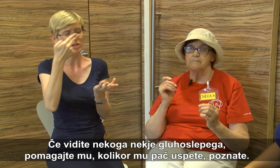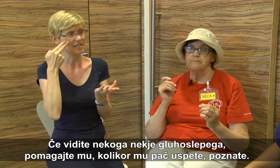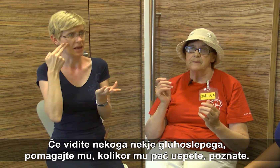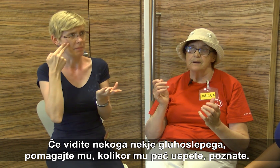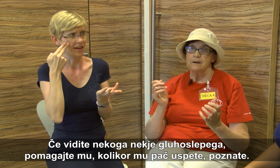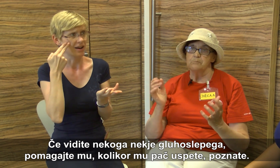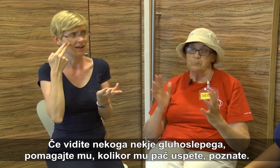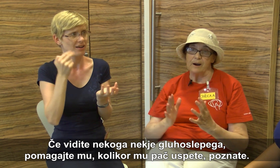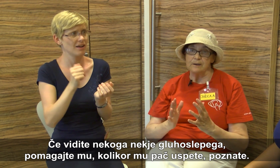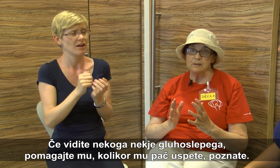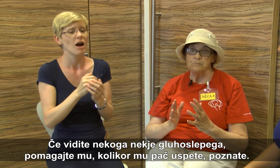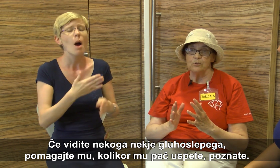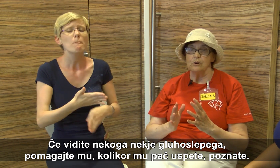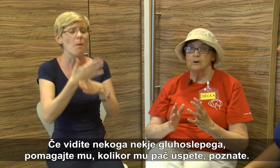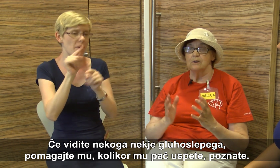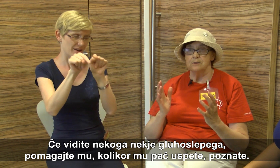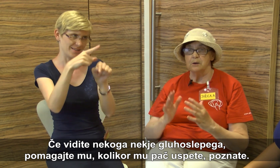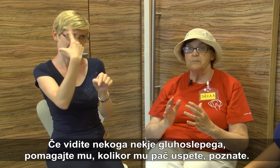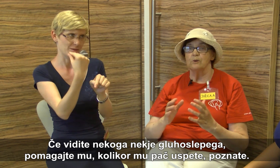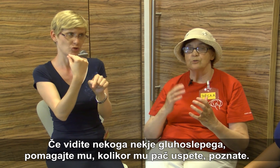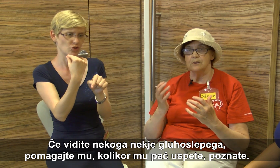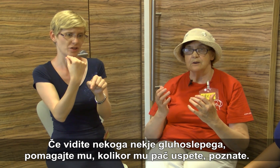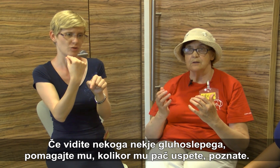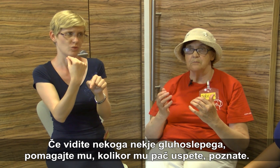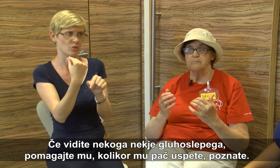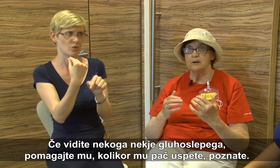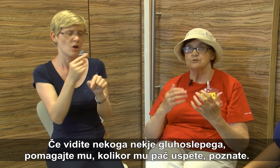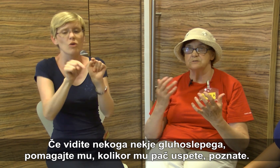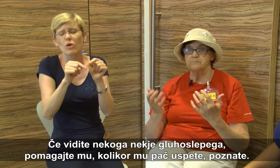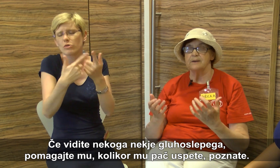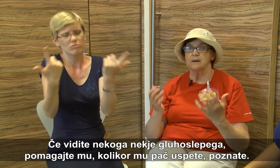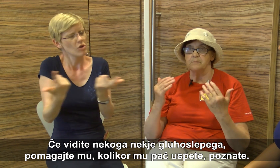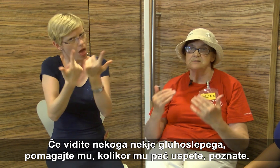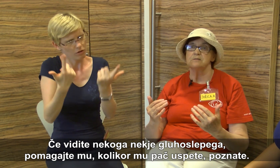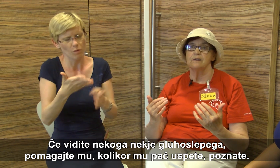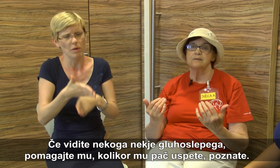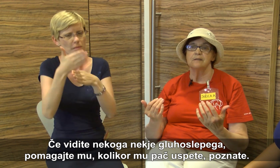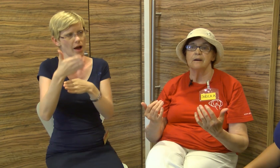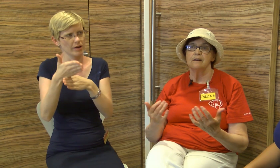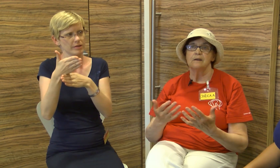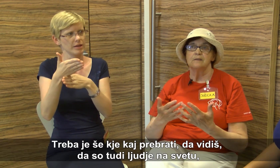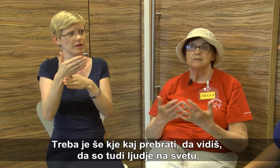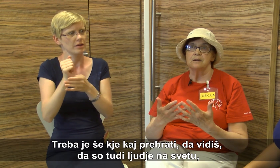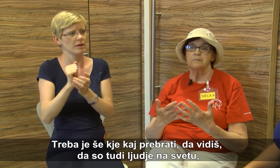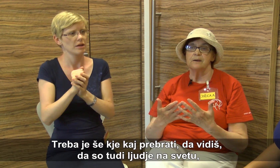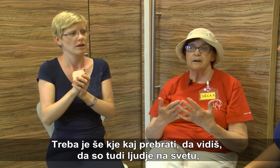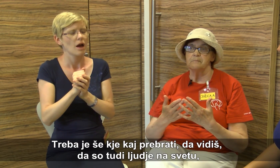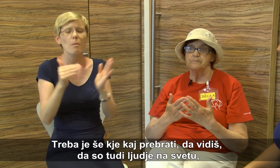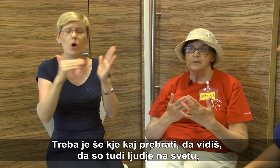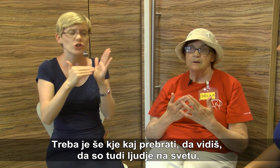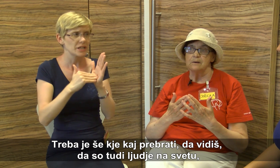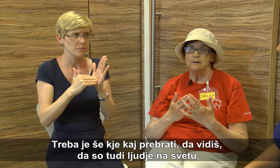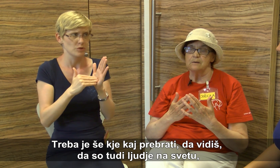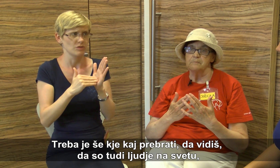gluhoslepega, pomagajte mu jim, kolikor jim pač uspete, pa znate, ne, treba je